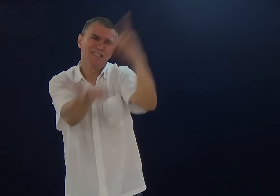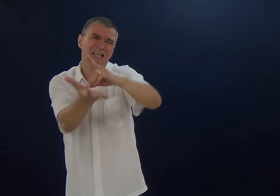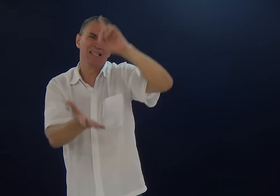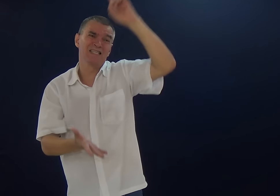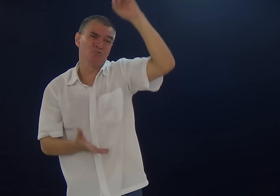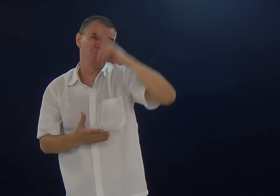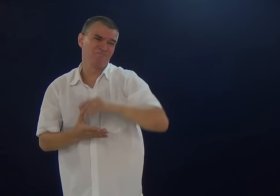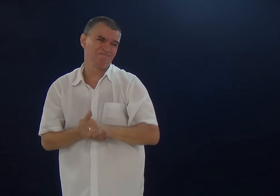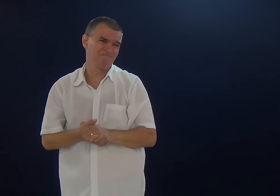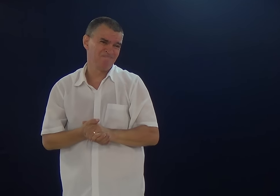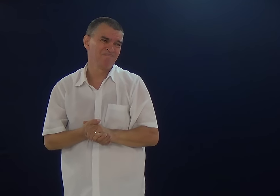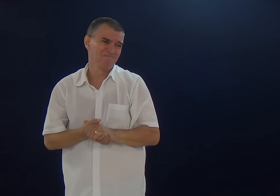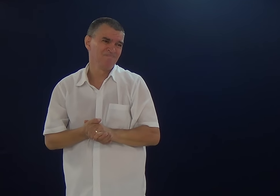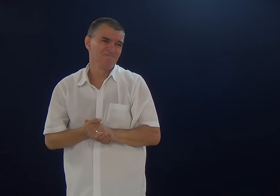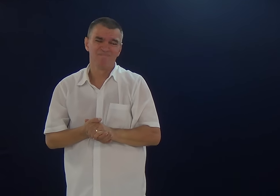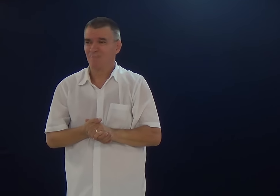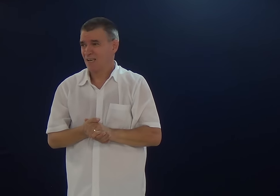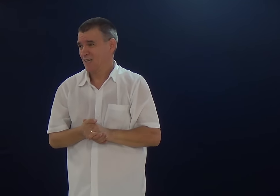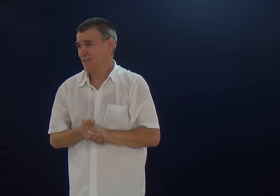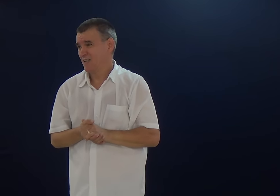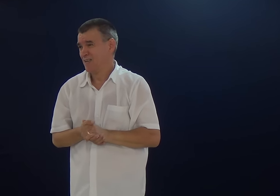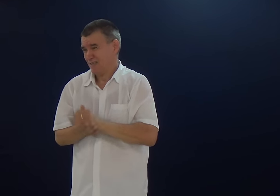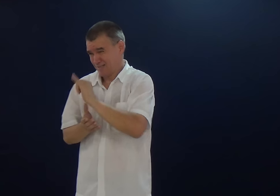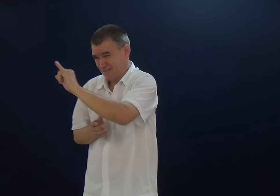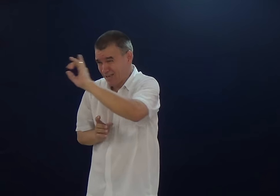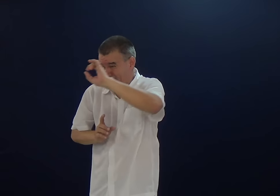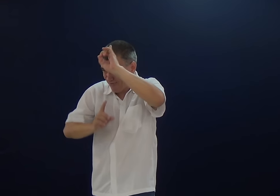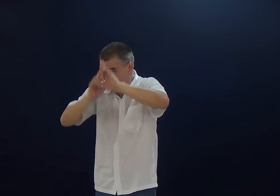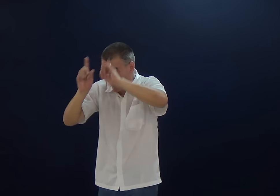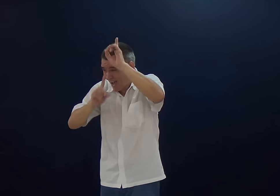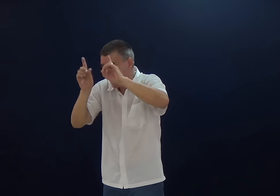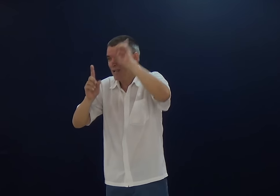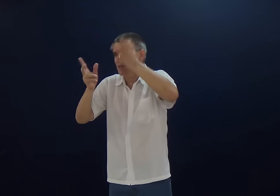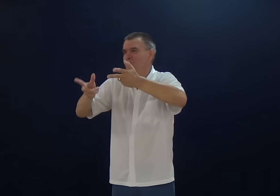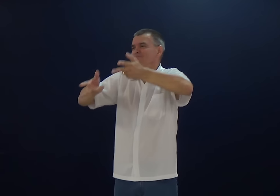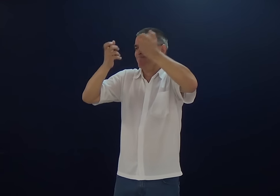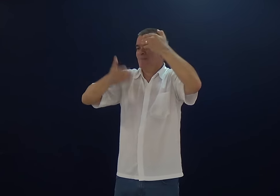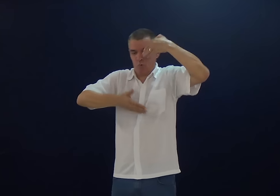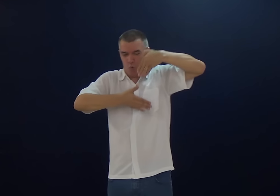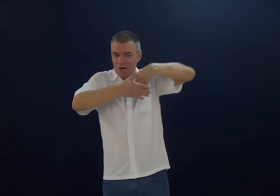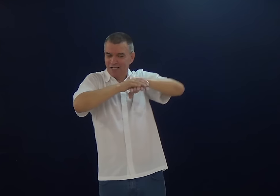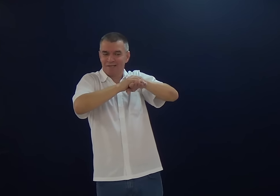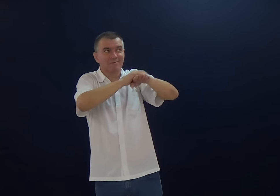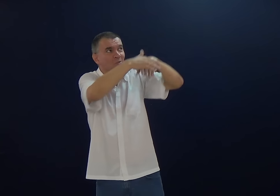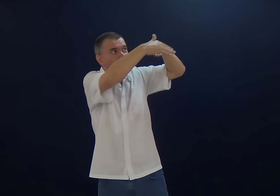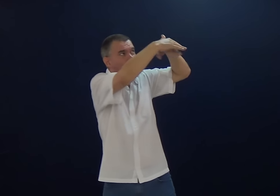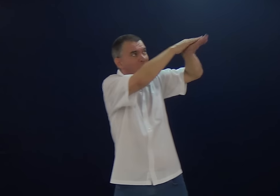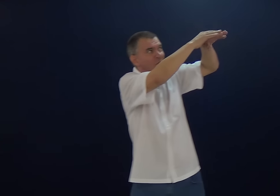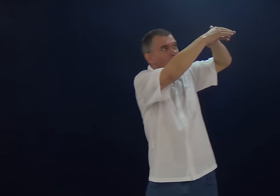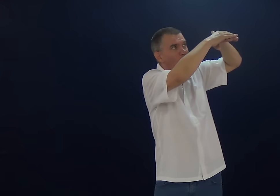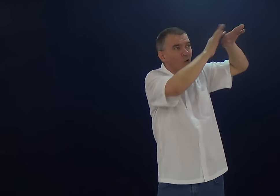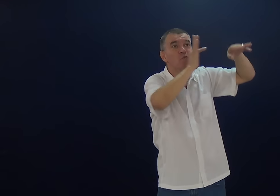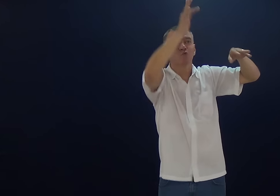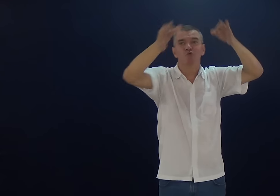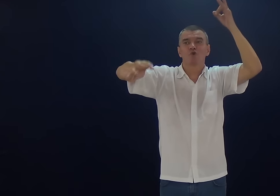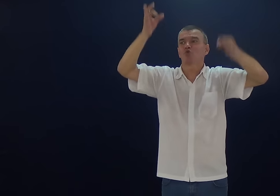coisas só falem as verdades de Deus se você fica inventando no seu